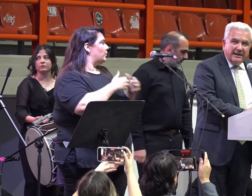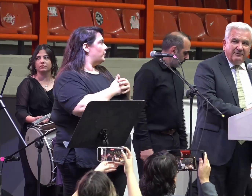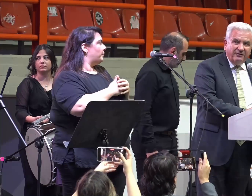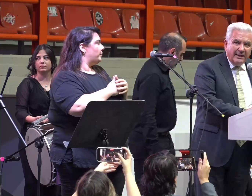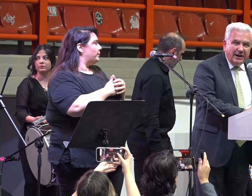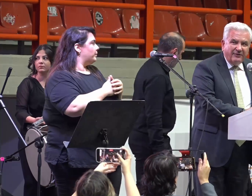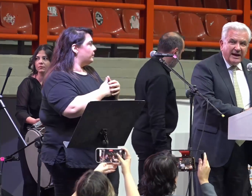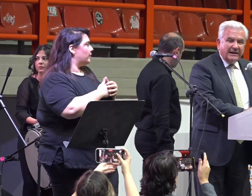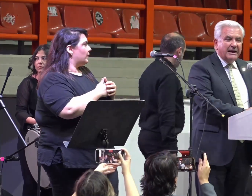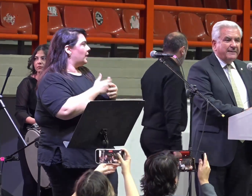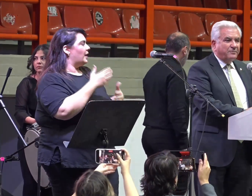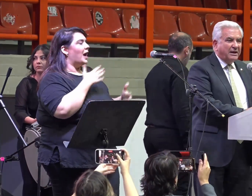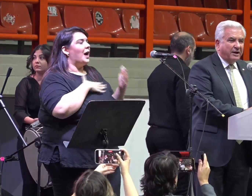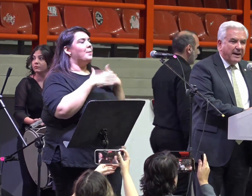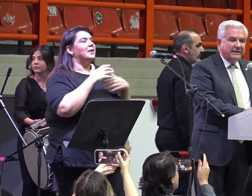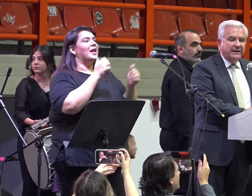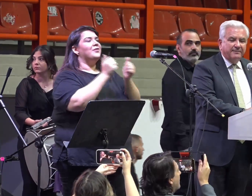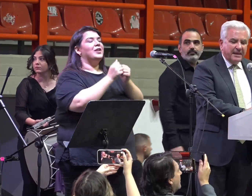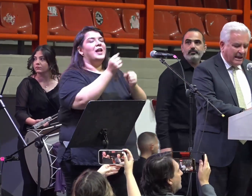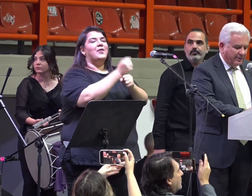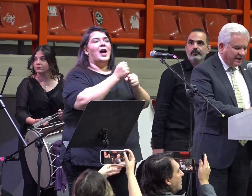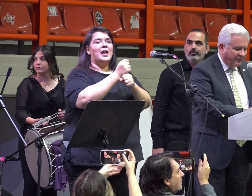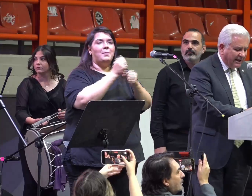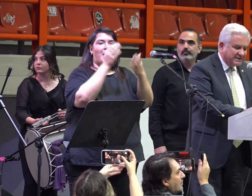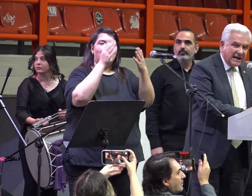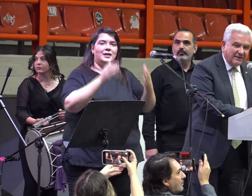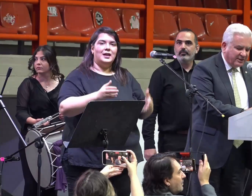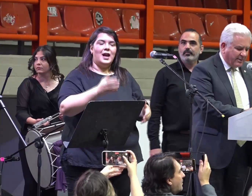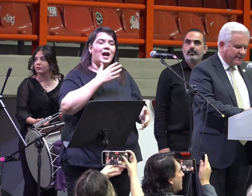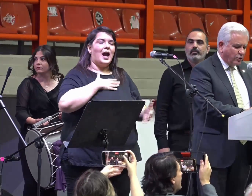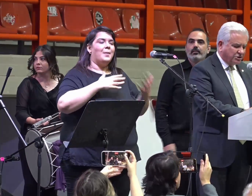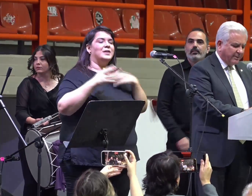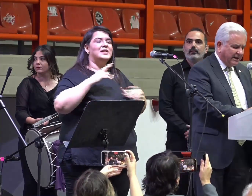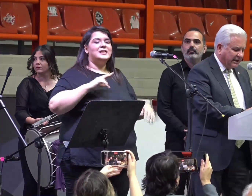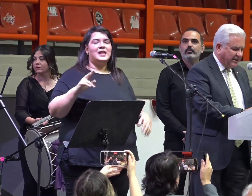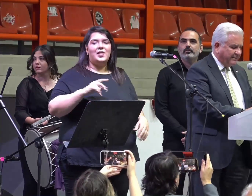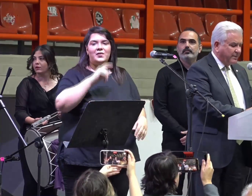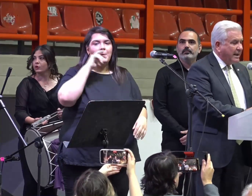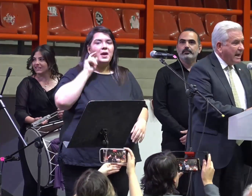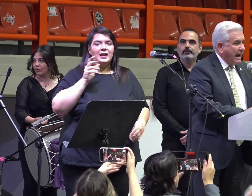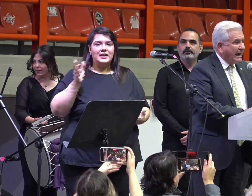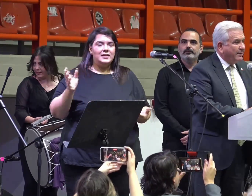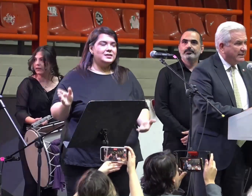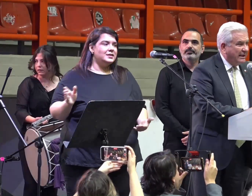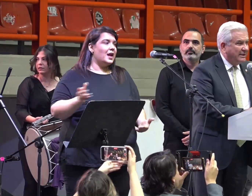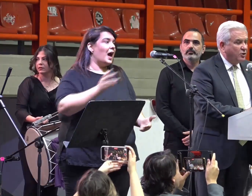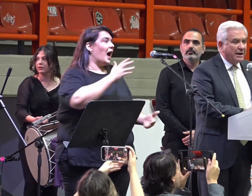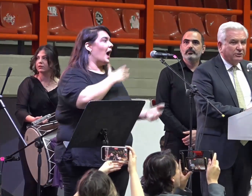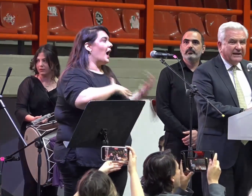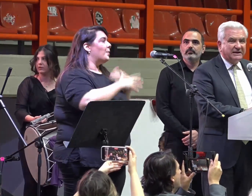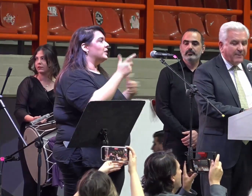Αγαπητέ φίλε Περιφερειάρχα, κύριε Φαρμάκη, αγαπητέ φίλε συνάδελφε Δήμαρχε Κώστα Πελετίδη,